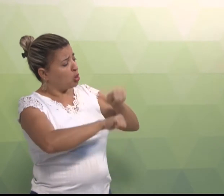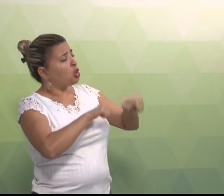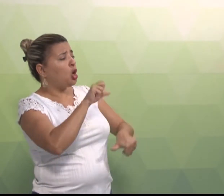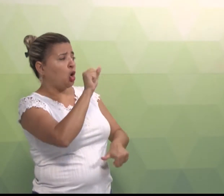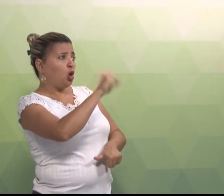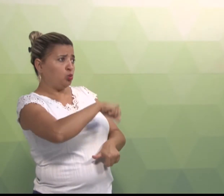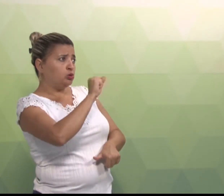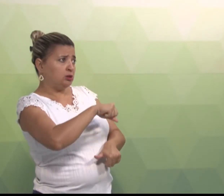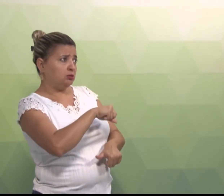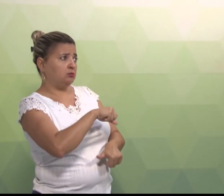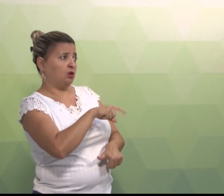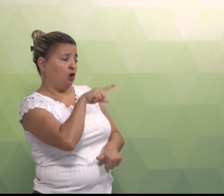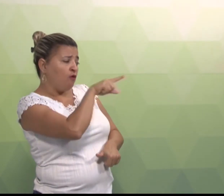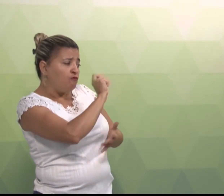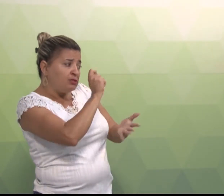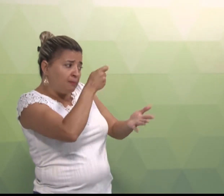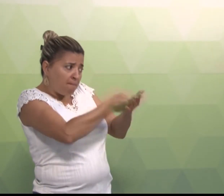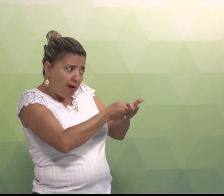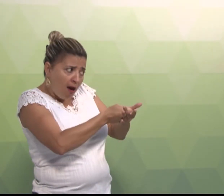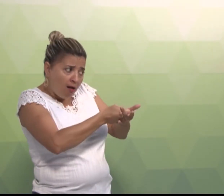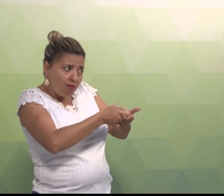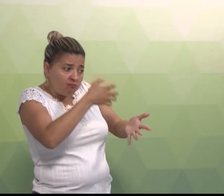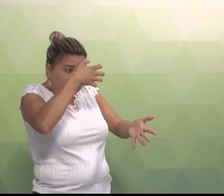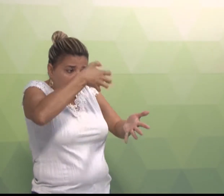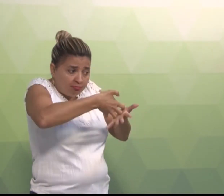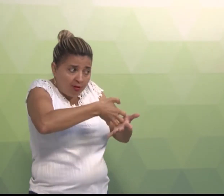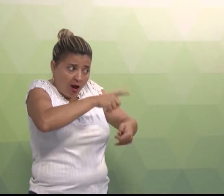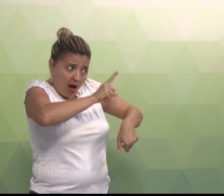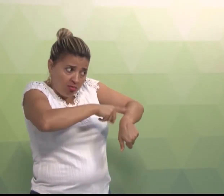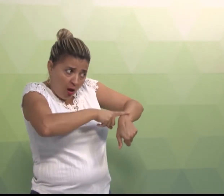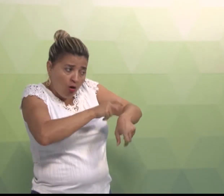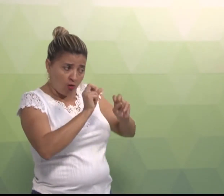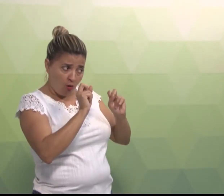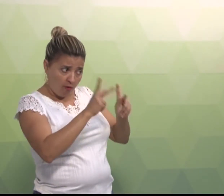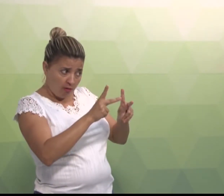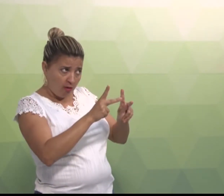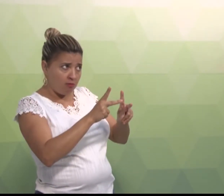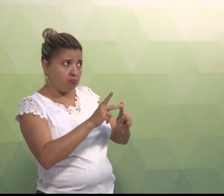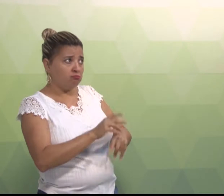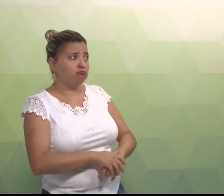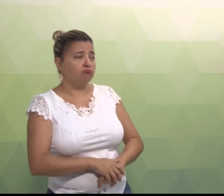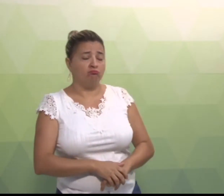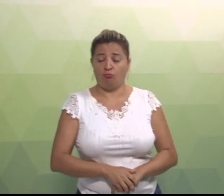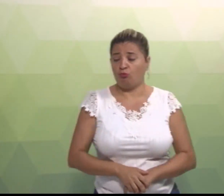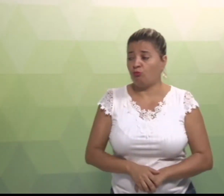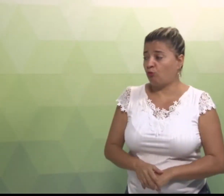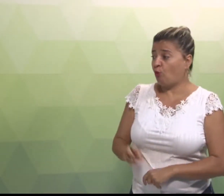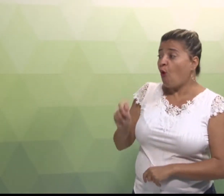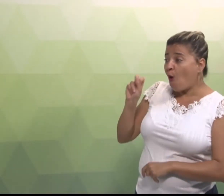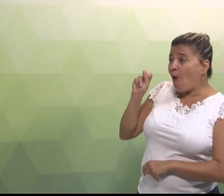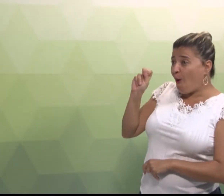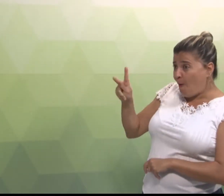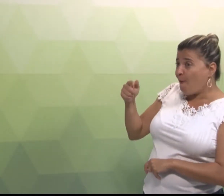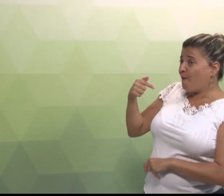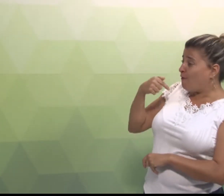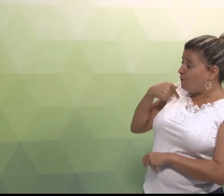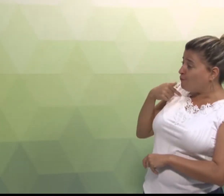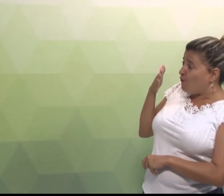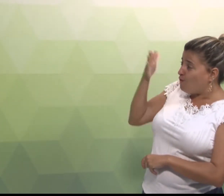Ok, podemos trocar sim, mas você vai pagar à vista? Pagar agora? Ok? Ok, pago sim,